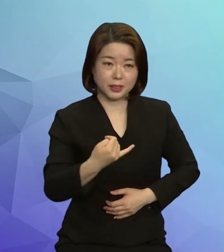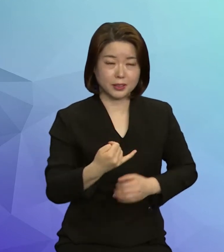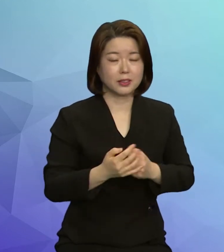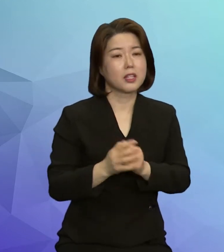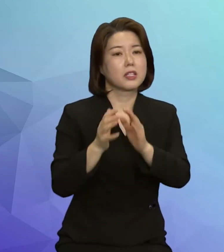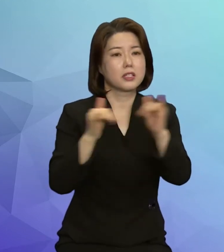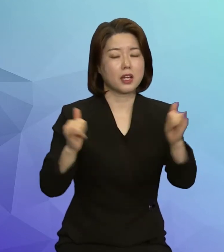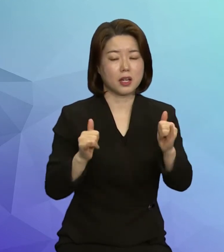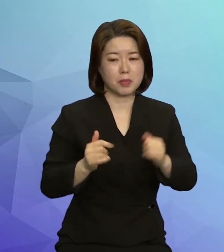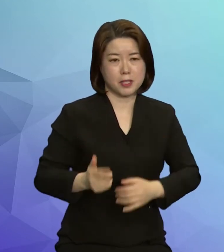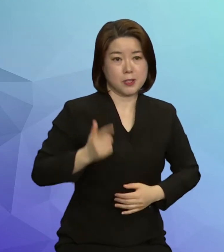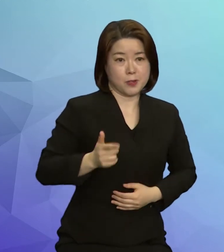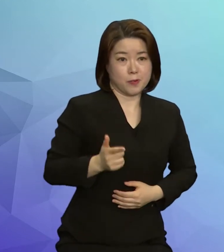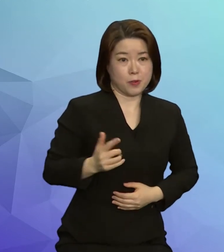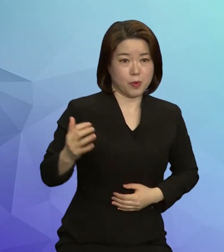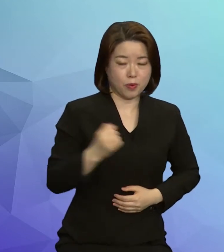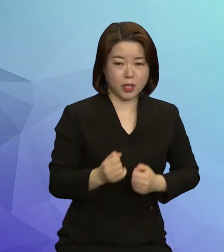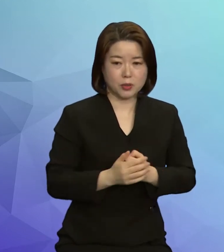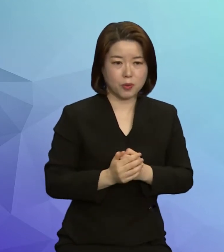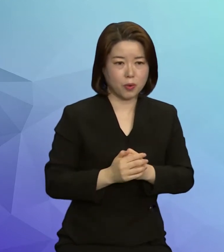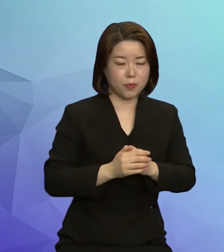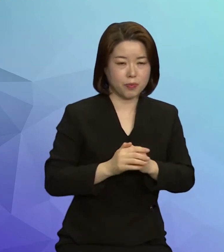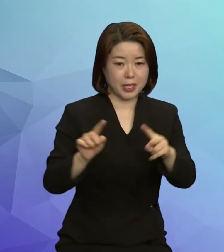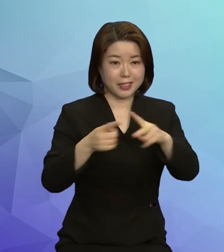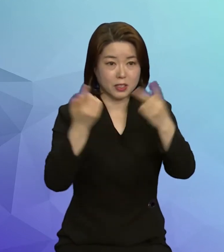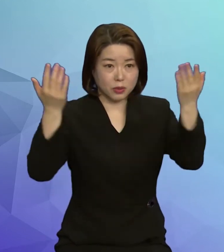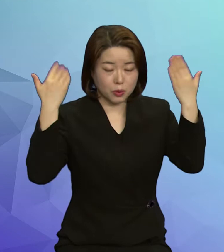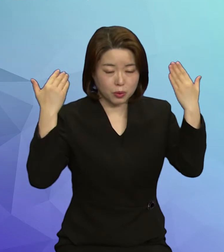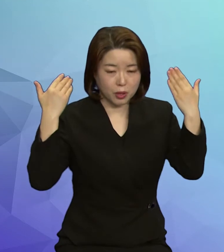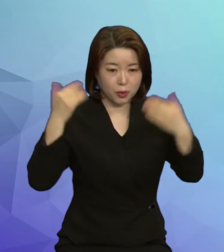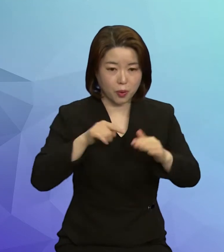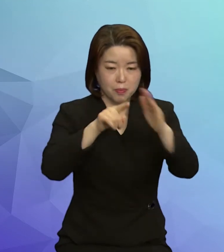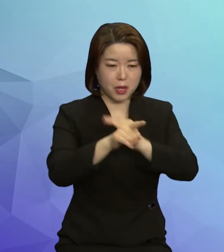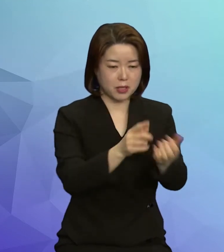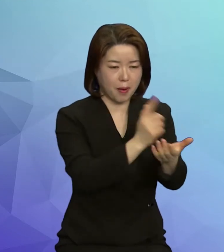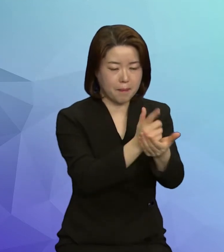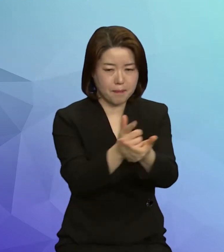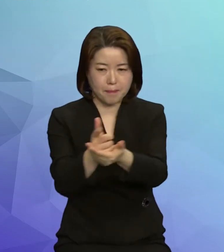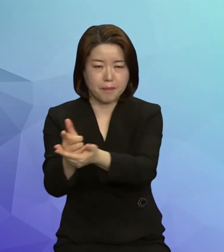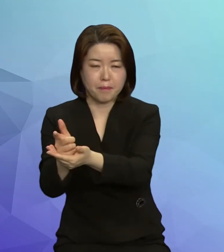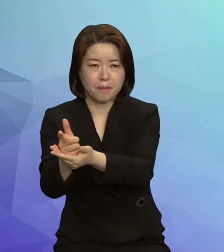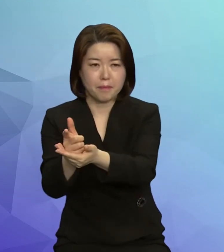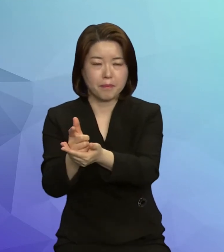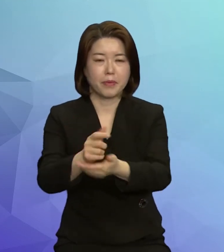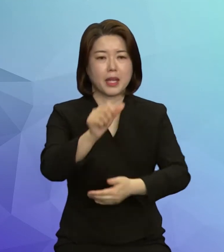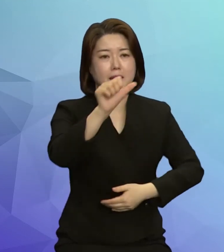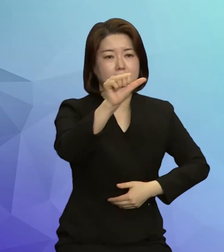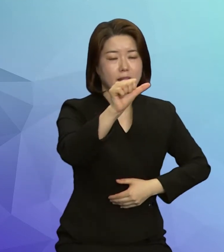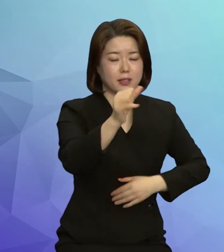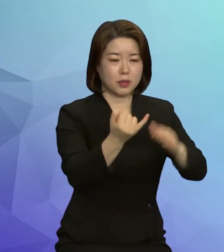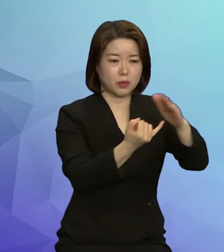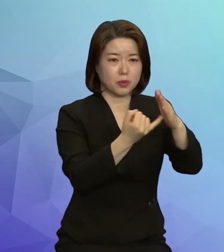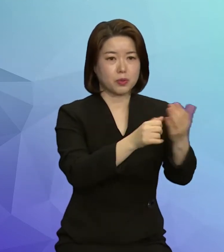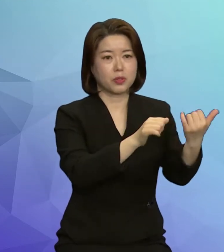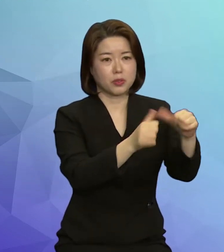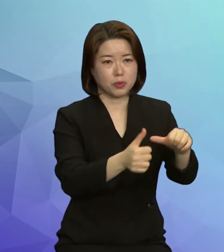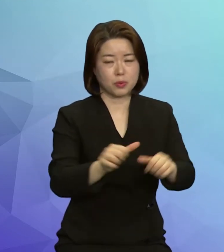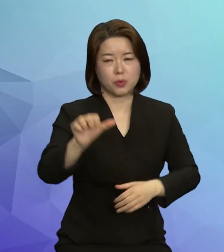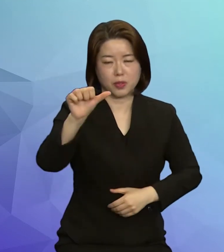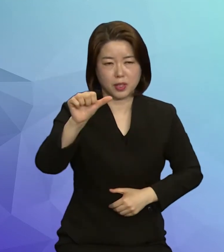총을 들고 초등학교에 들어가서 그 아이들을 무차별 총격을 했는데 5아이가 소녀가